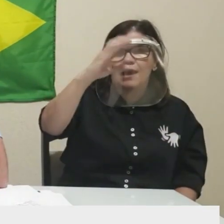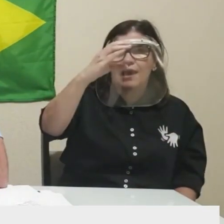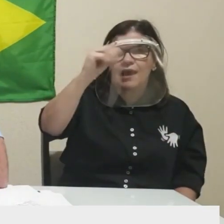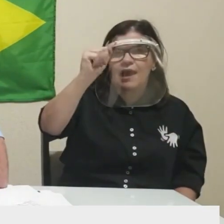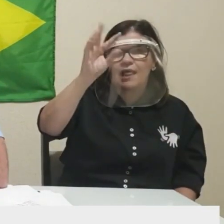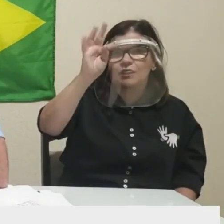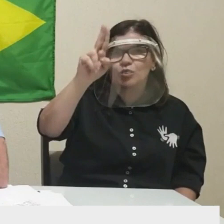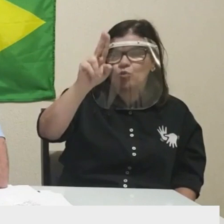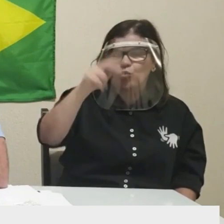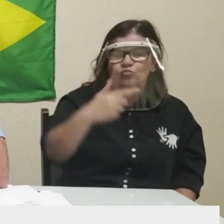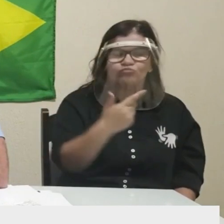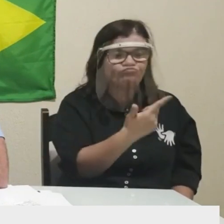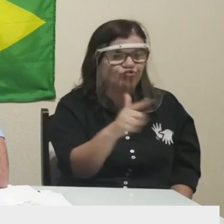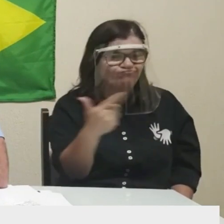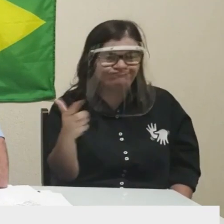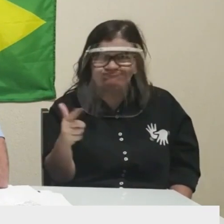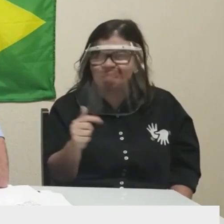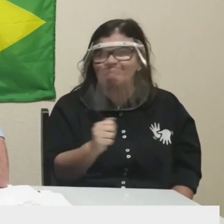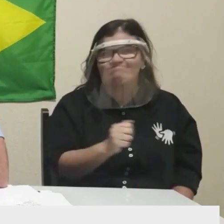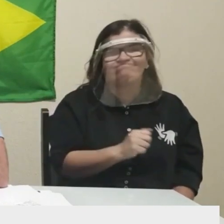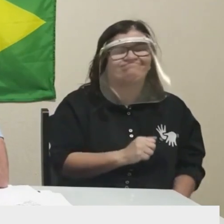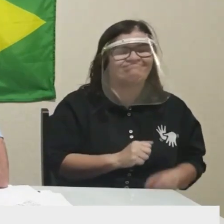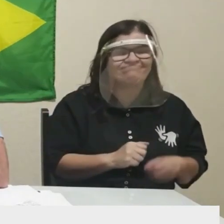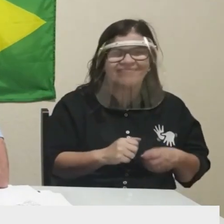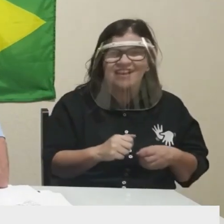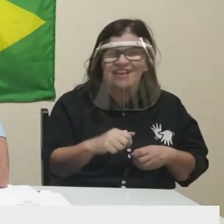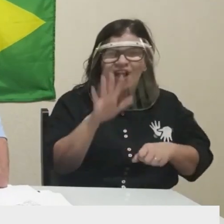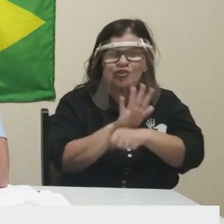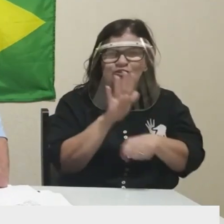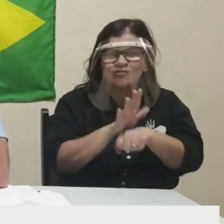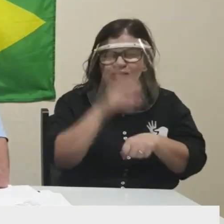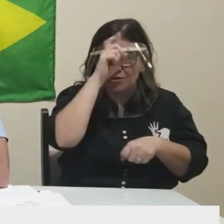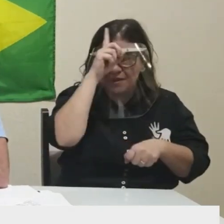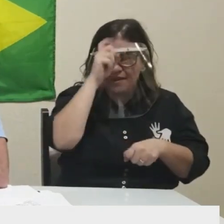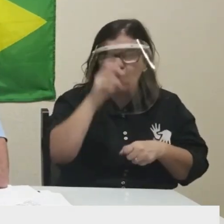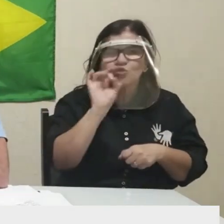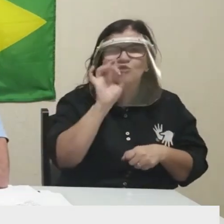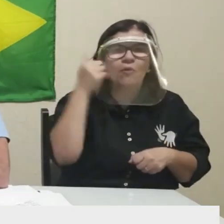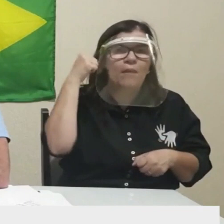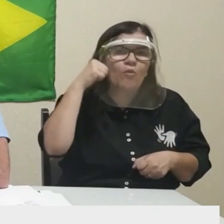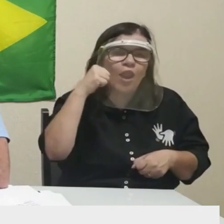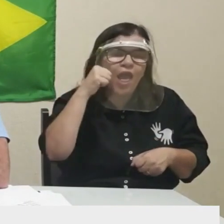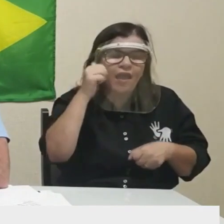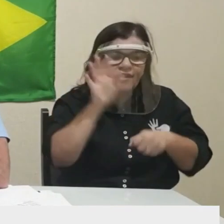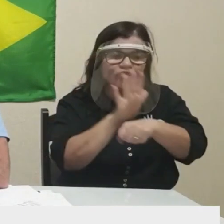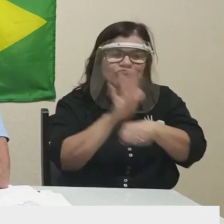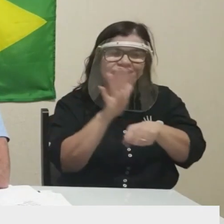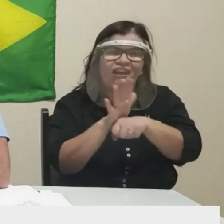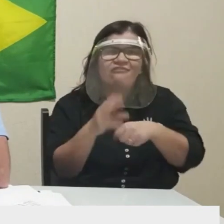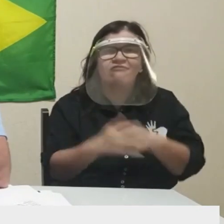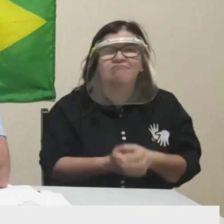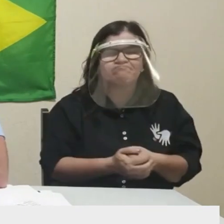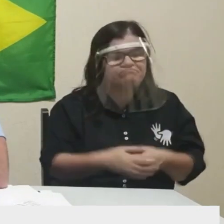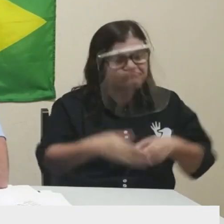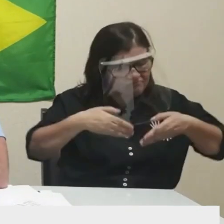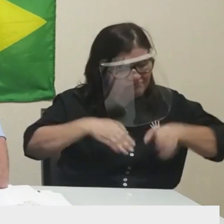capitão do Exército também, ele foi nascido em Jundiaí, em 1964, parteira. Parteira. Era muito comum naquela época, um parto